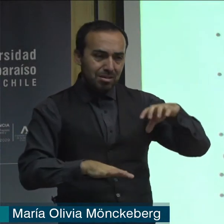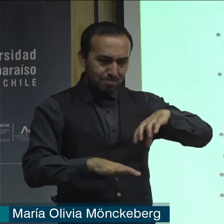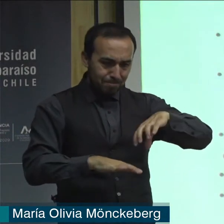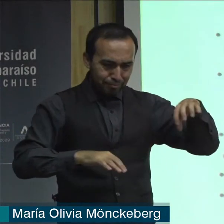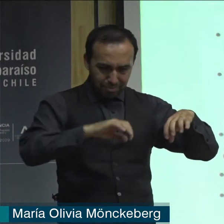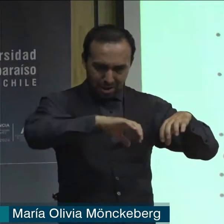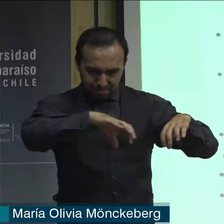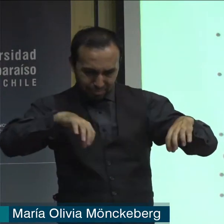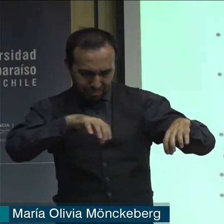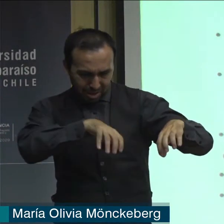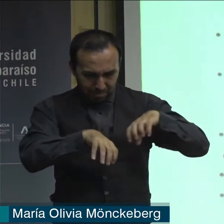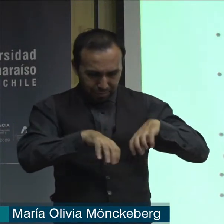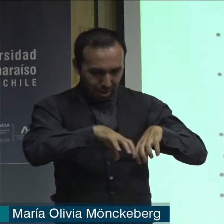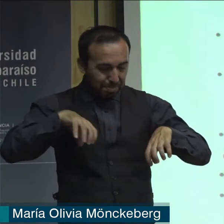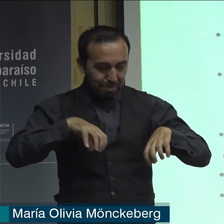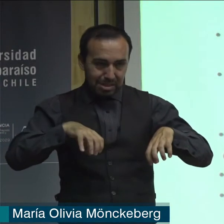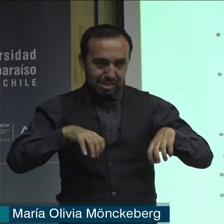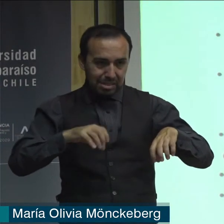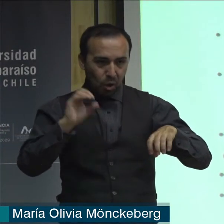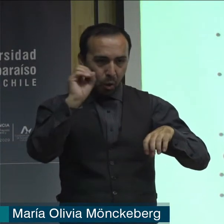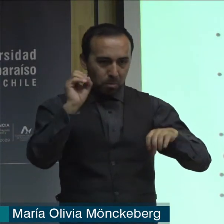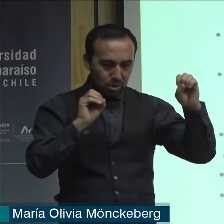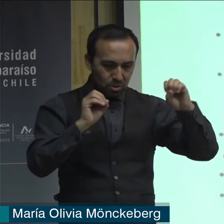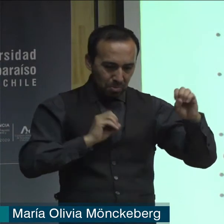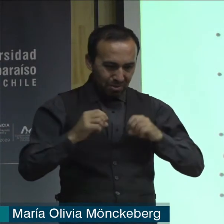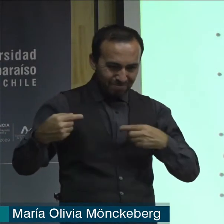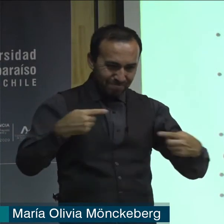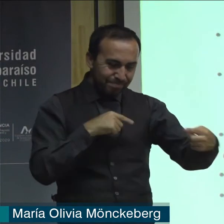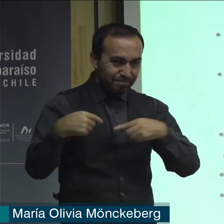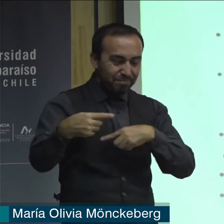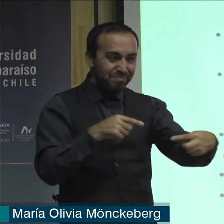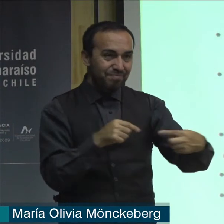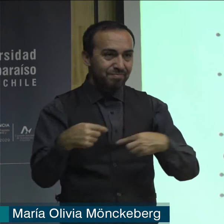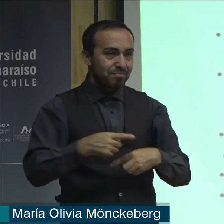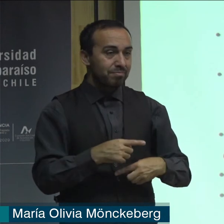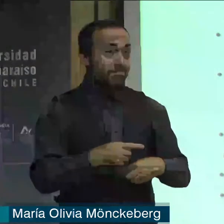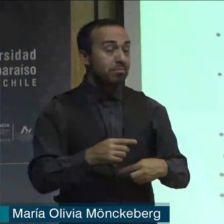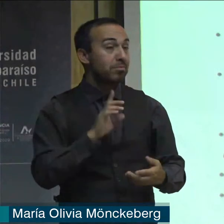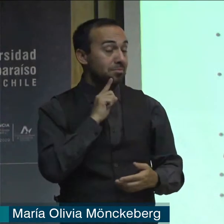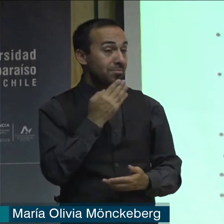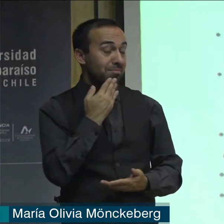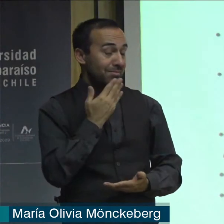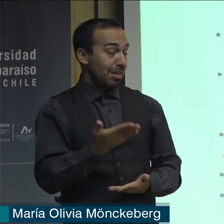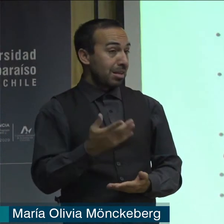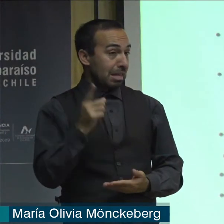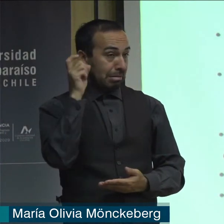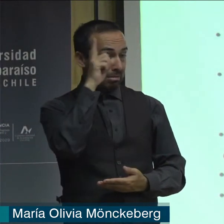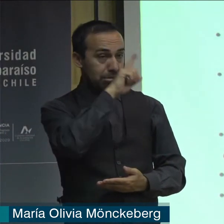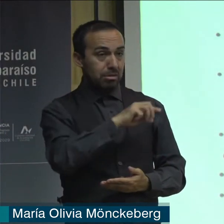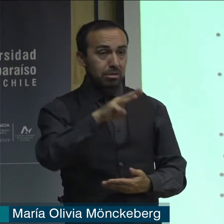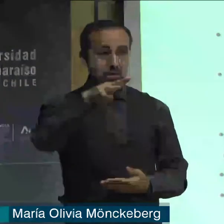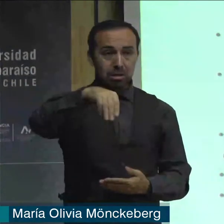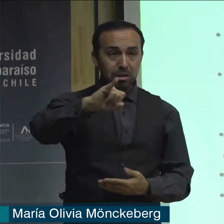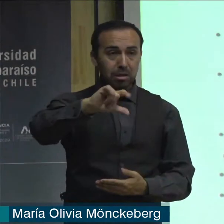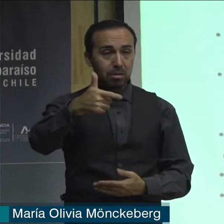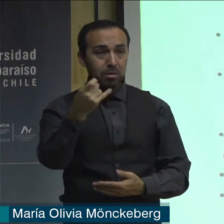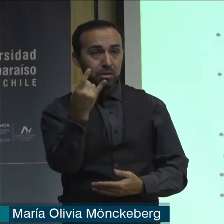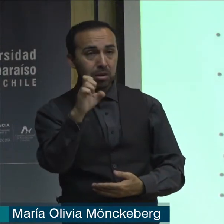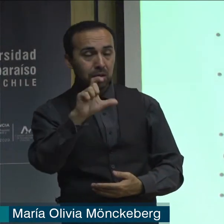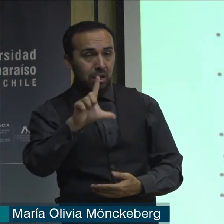que era una cosa que uno o sea de los civiles Chicago particularmente Miguel kast